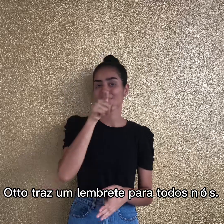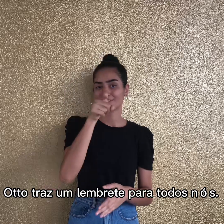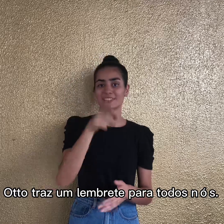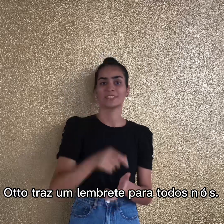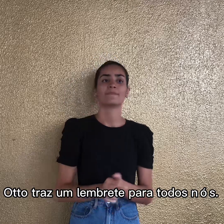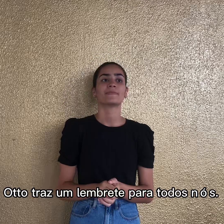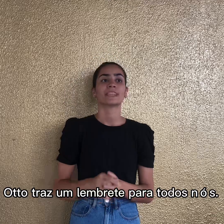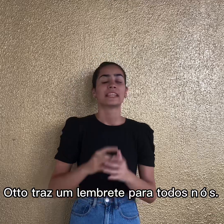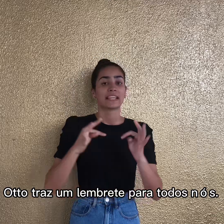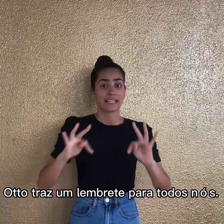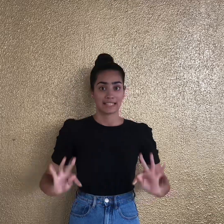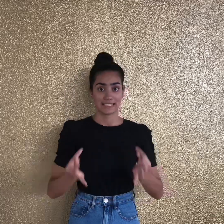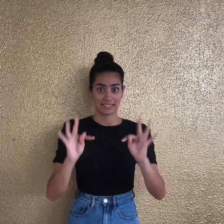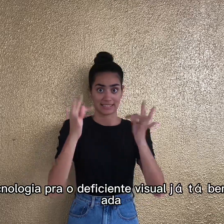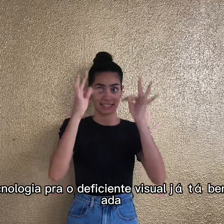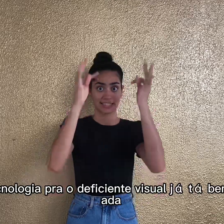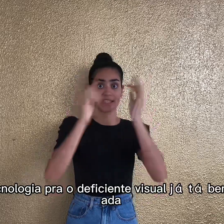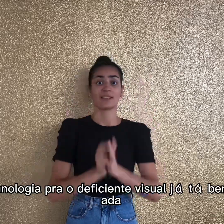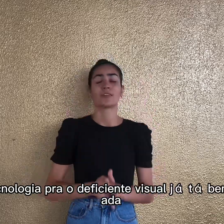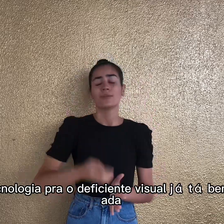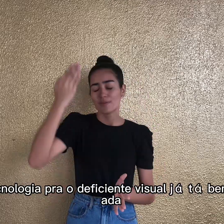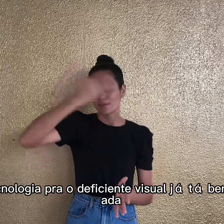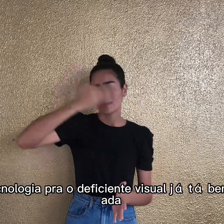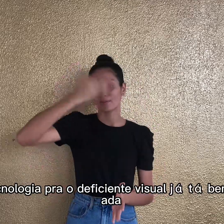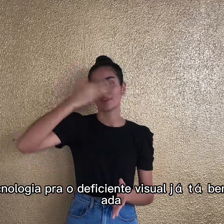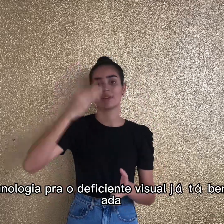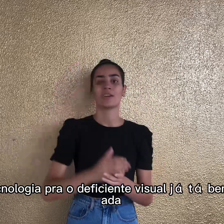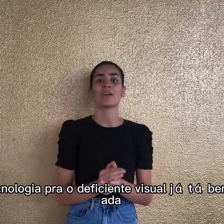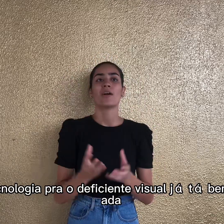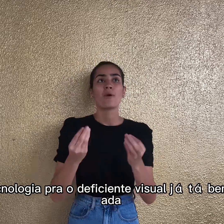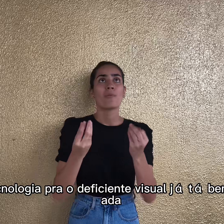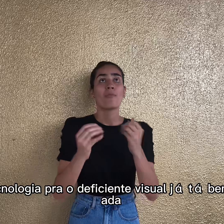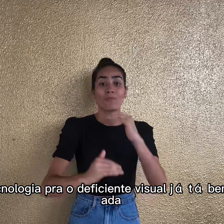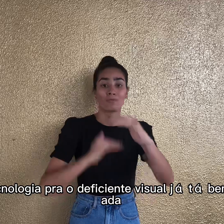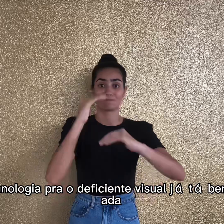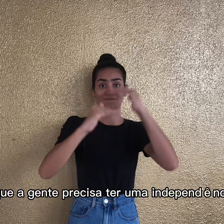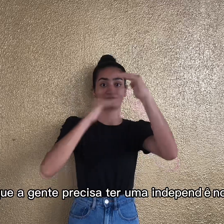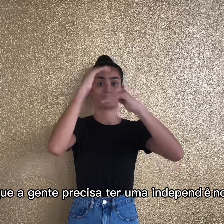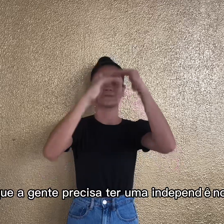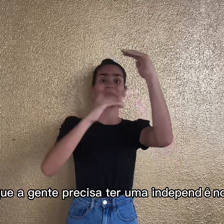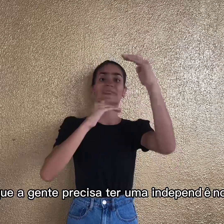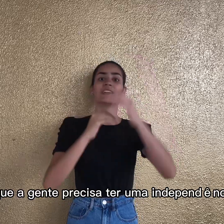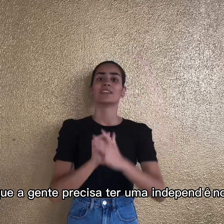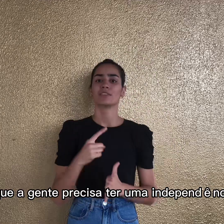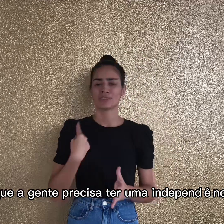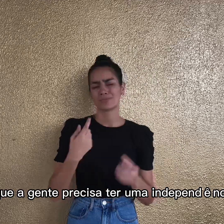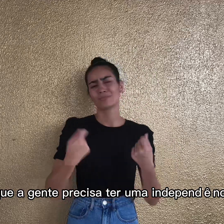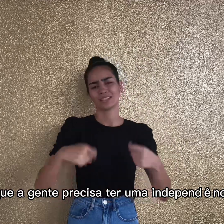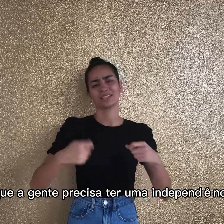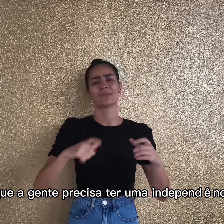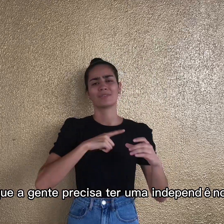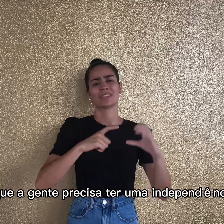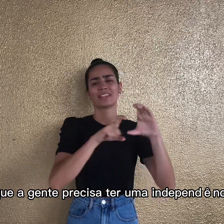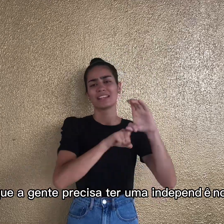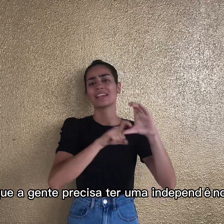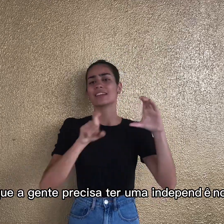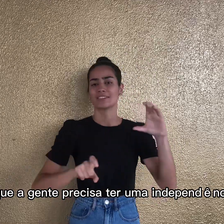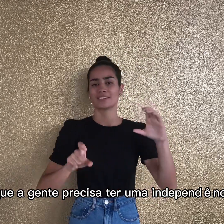para todos nós. A tecnologia para o deficiente visual já está bem avançada e que a gente precisa ter uma